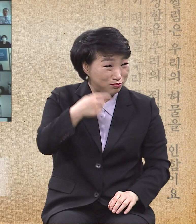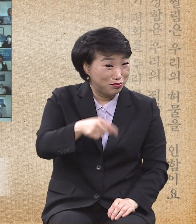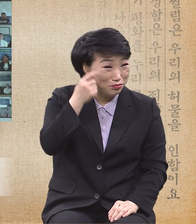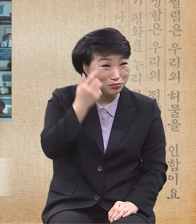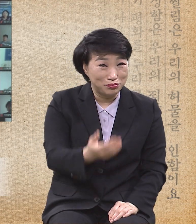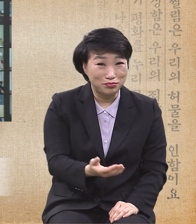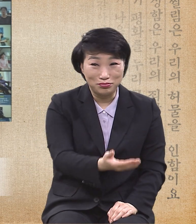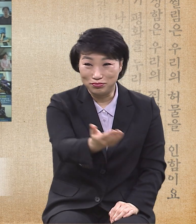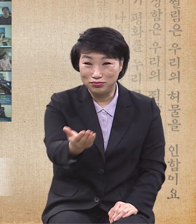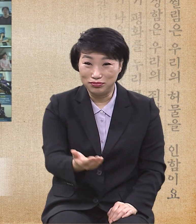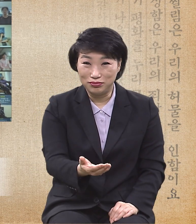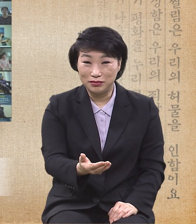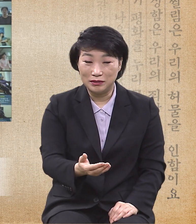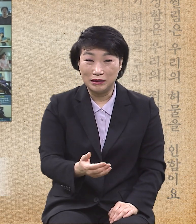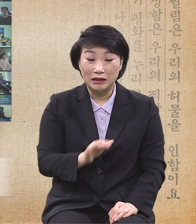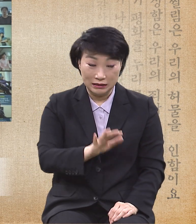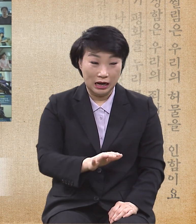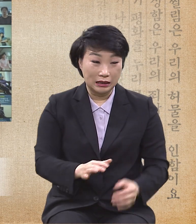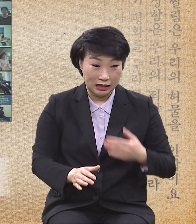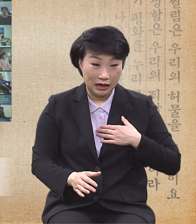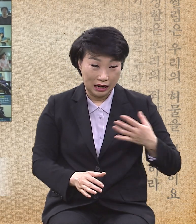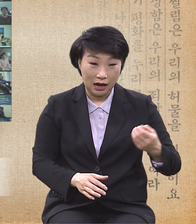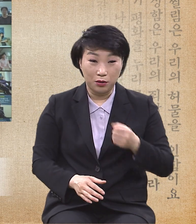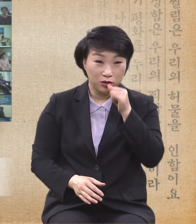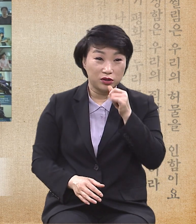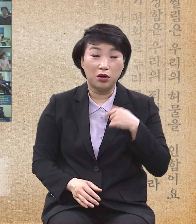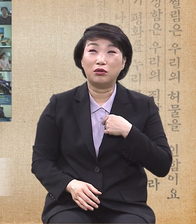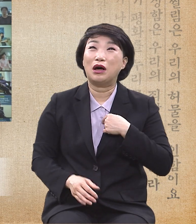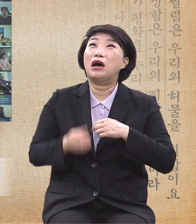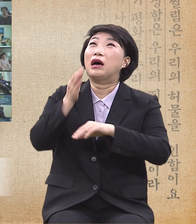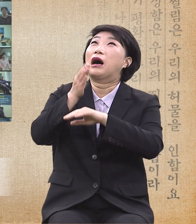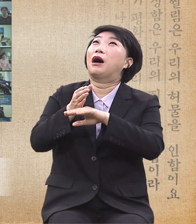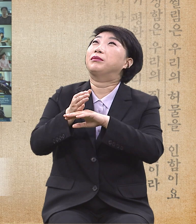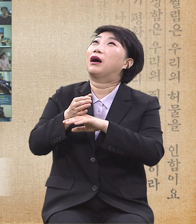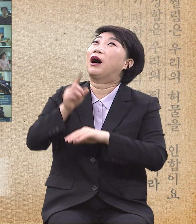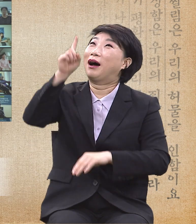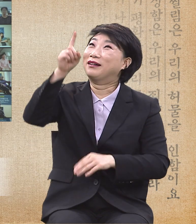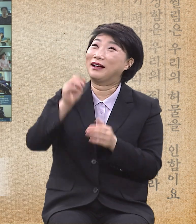응? 가졌다면 감사밖에 없죠.